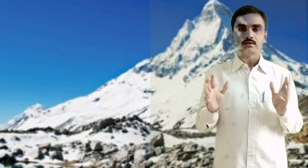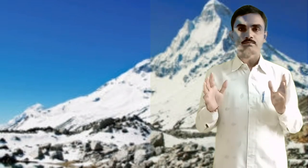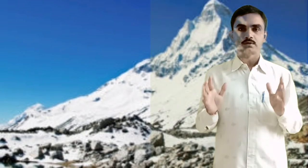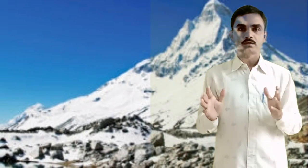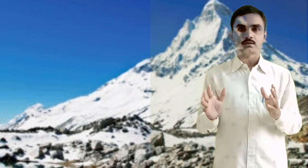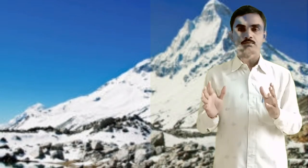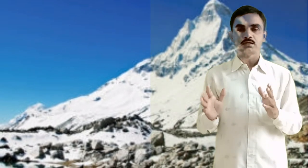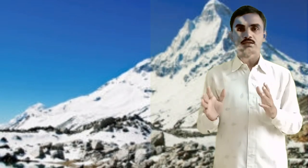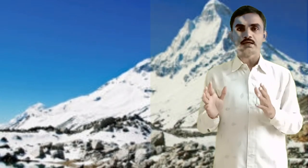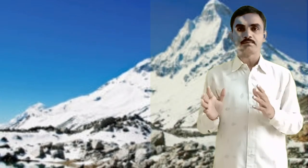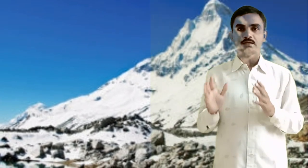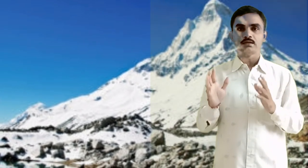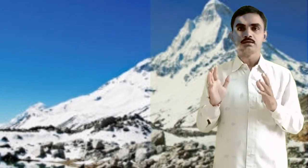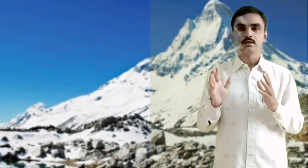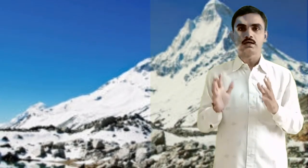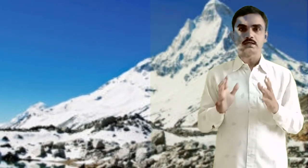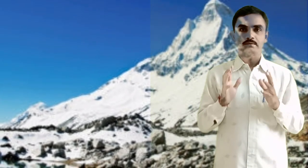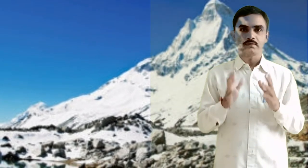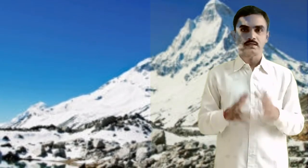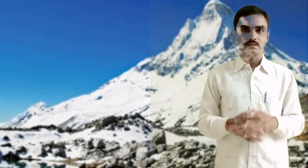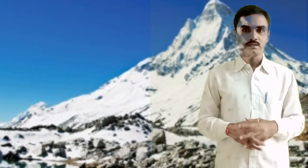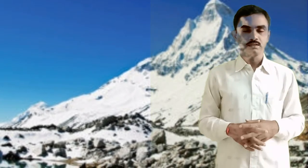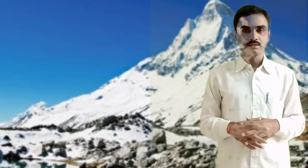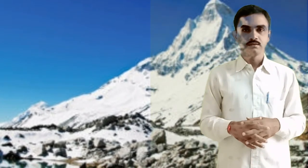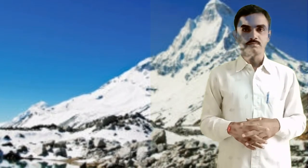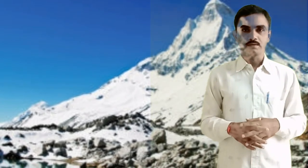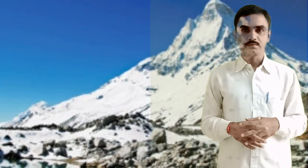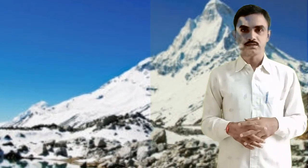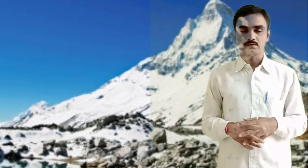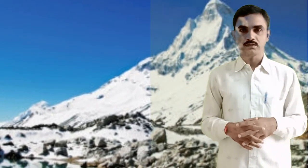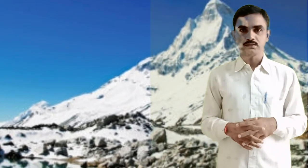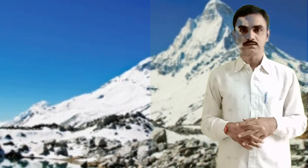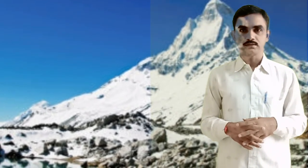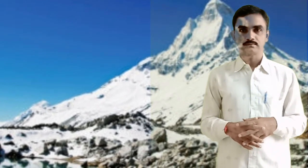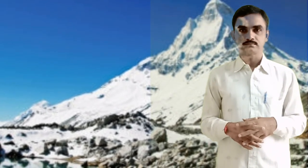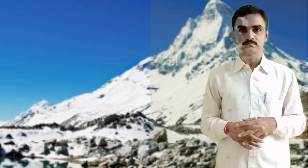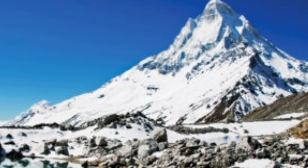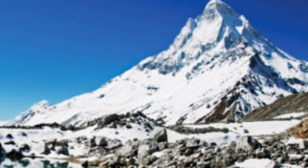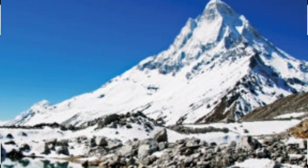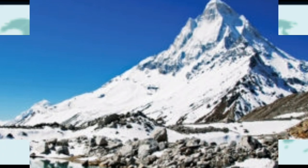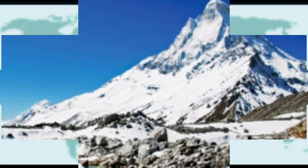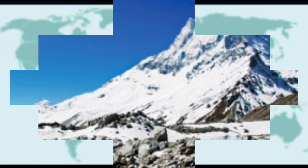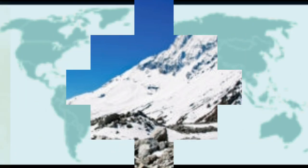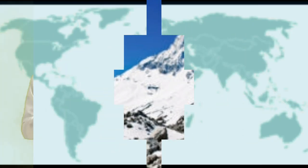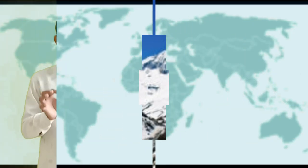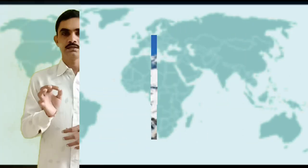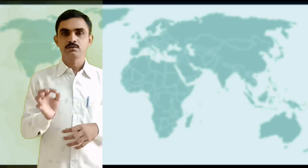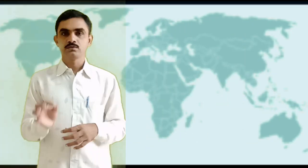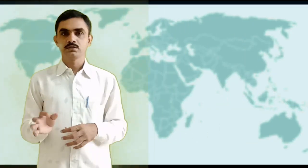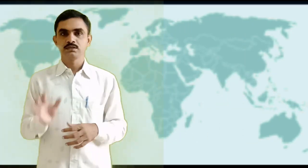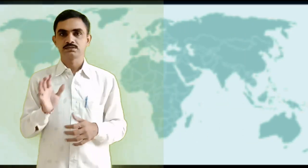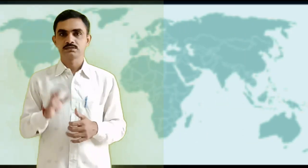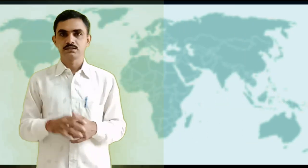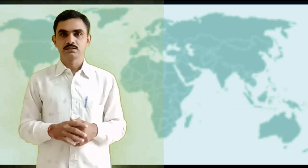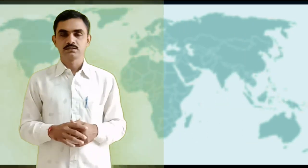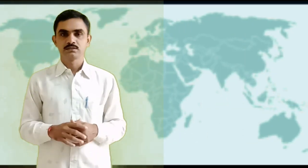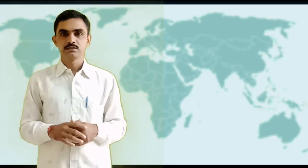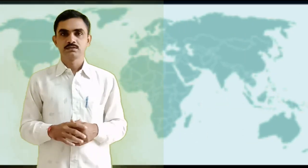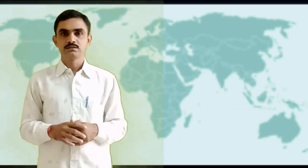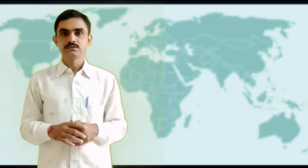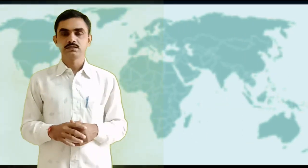आ प्रकरणमांथी आपणे आटली माहिती प्राप्त करवानी छे। भारत देश एक एवो देश